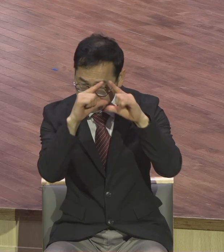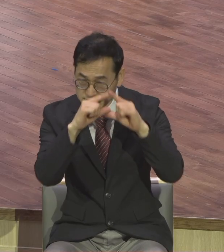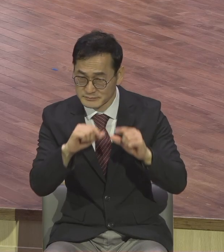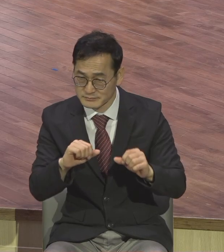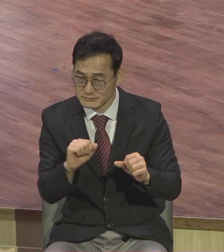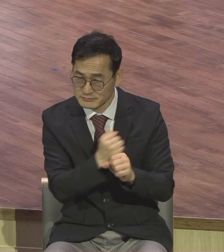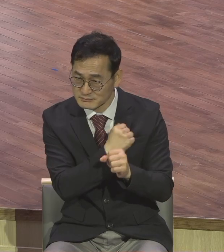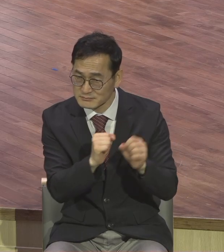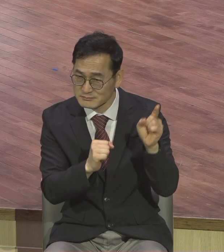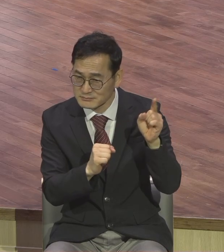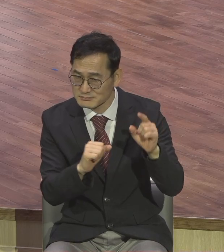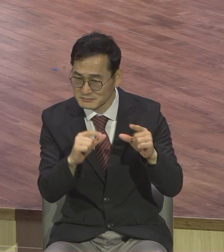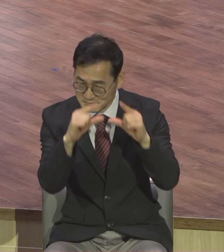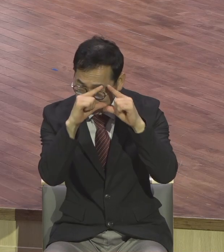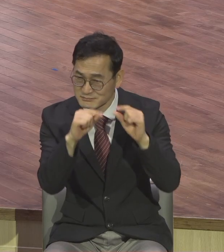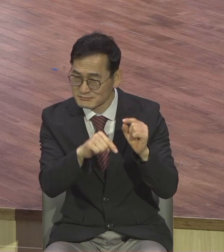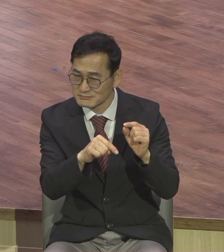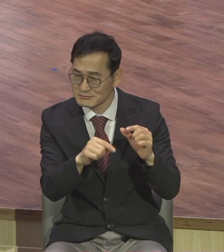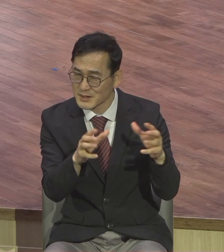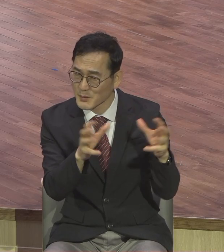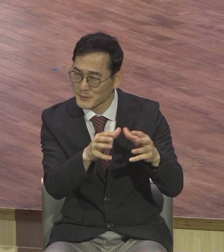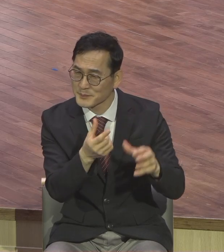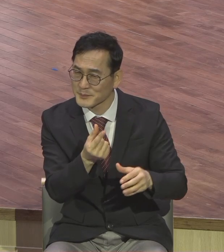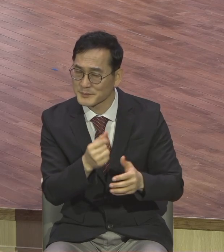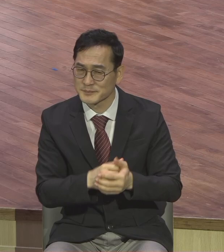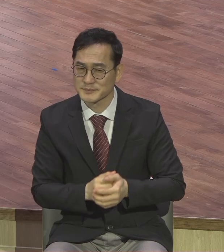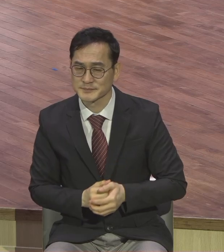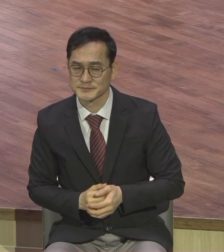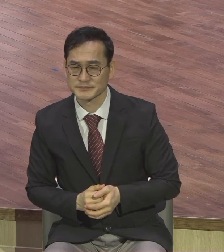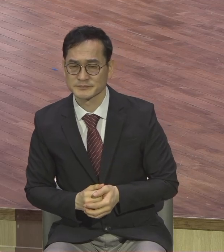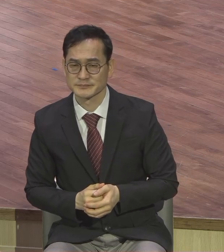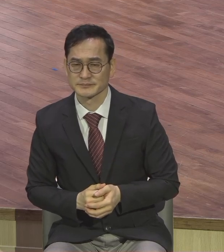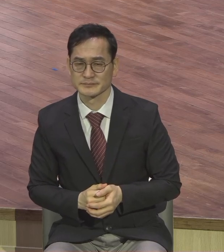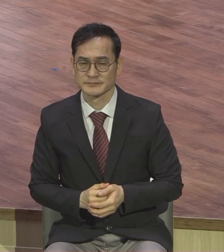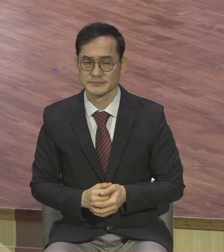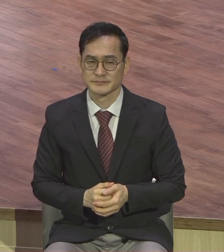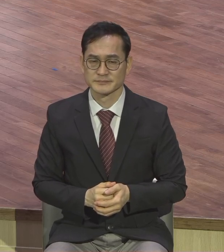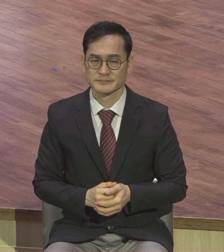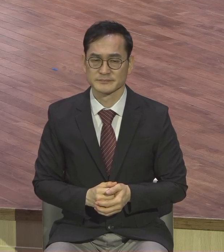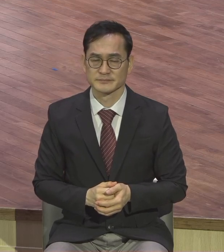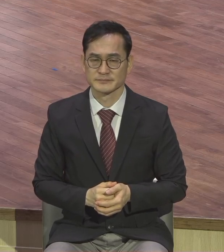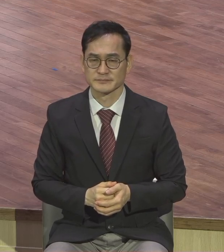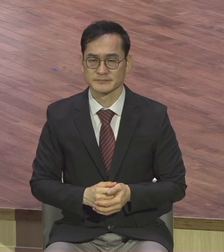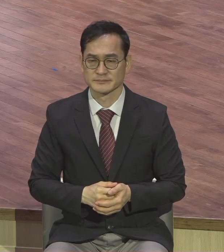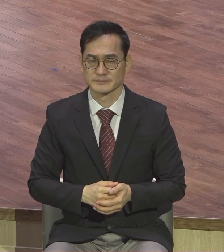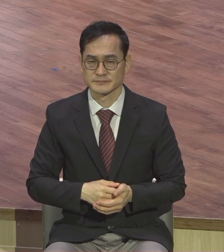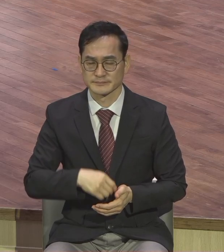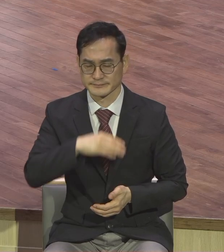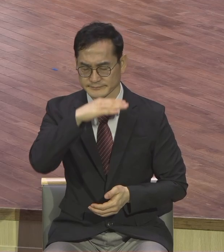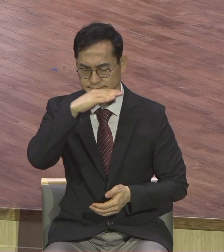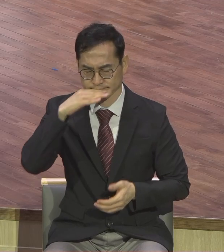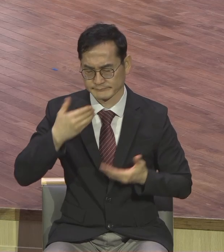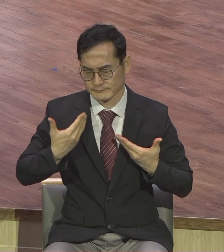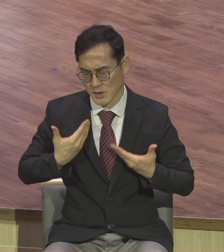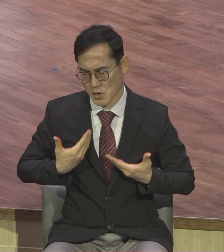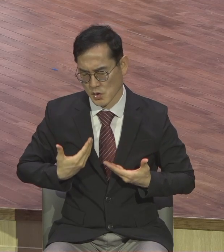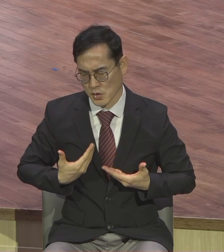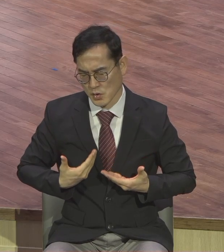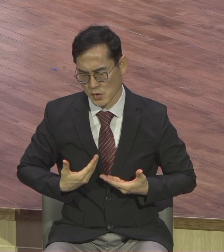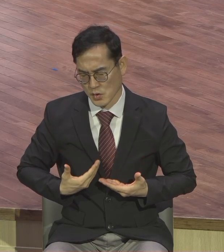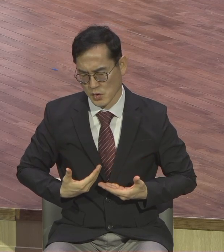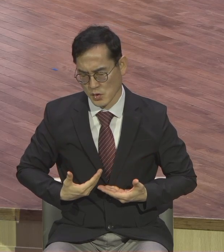이분들이 명상운동을 합니다. 명상운동, 우리는 기도인데요, 언약 기도인데, 이거는 철저하게 명상운동이 뭐예요? 너입니다.